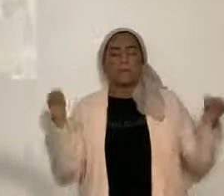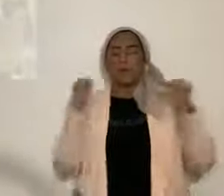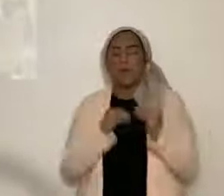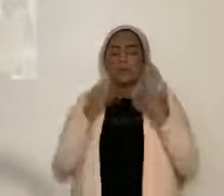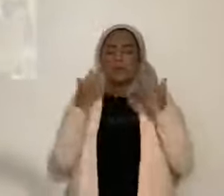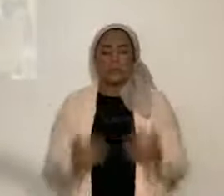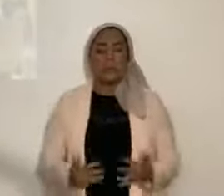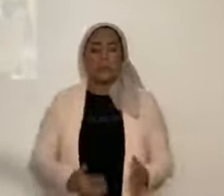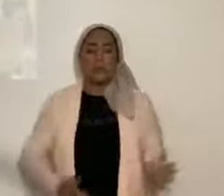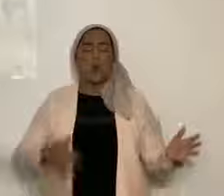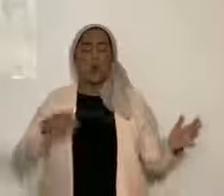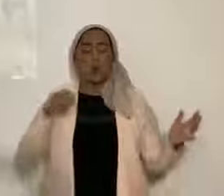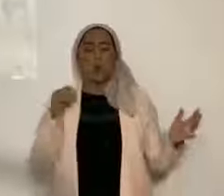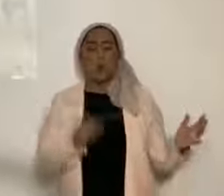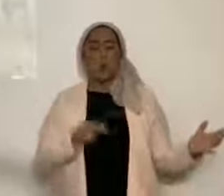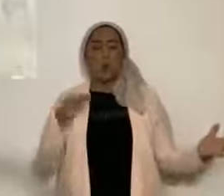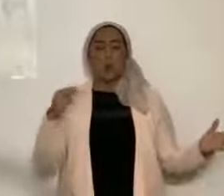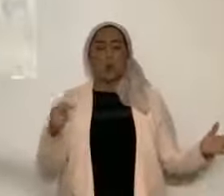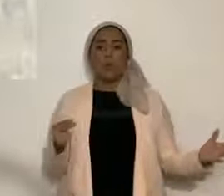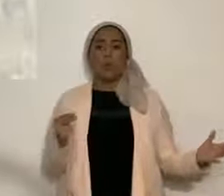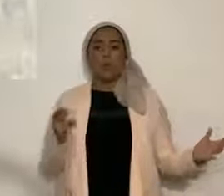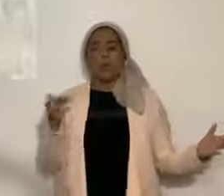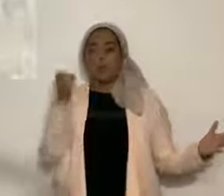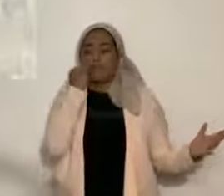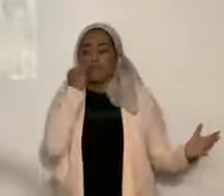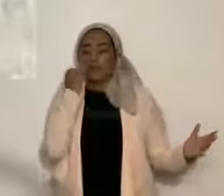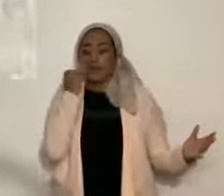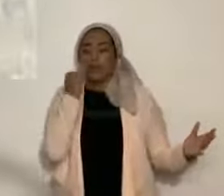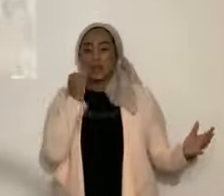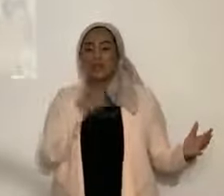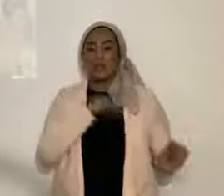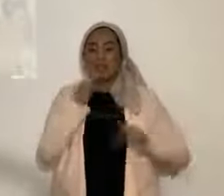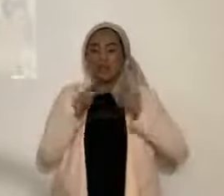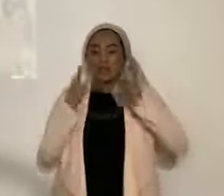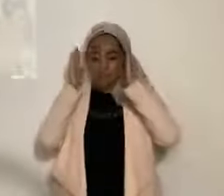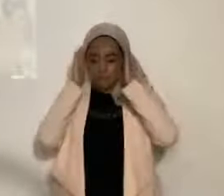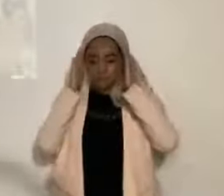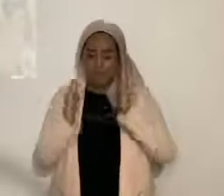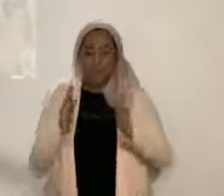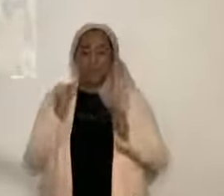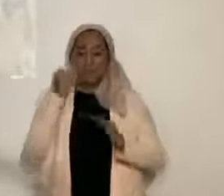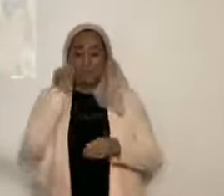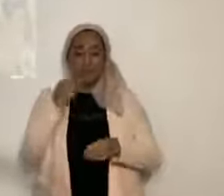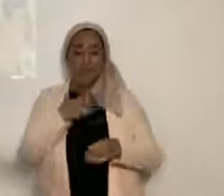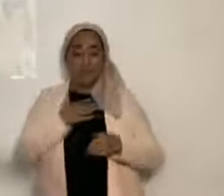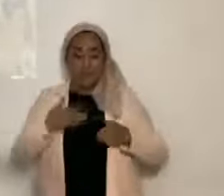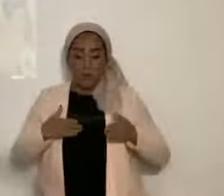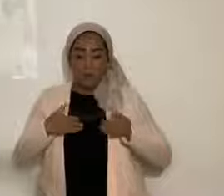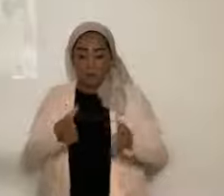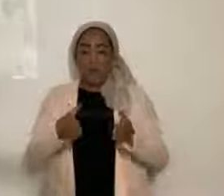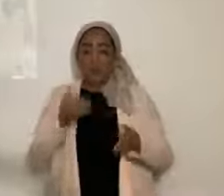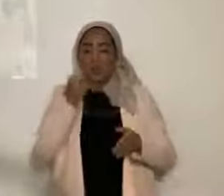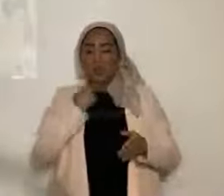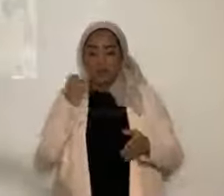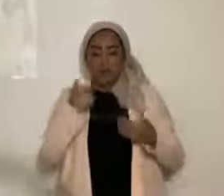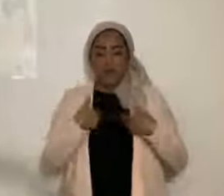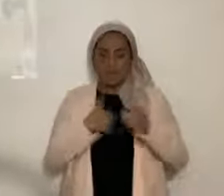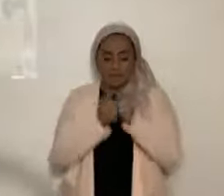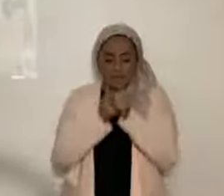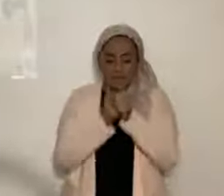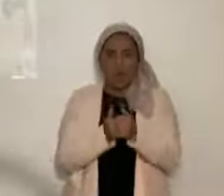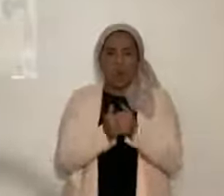lamento. Oh, si me hubiera oído mi pueblo, si en mis caminos hubiera andado en Israel,